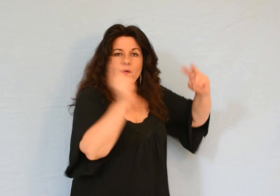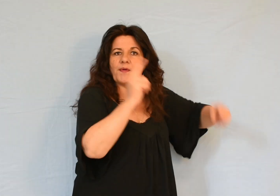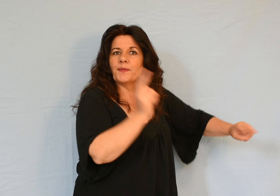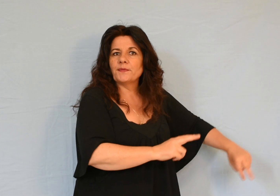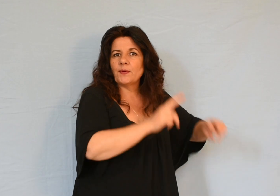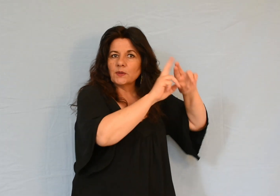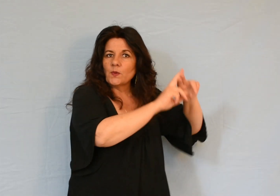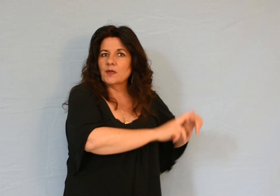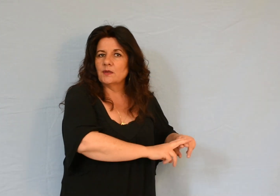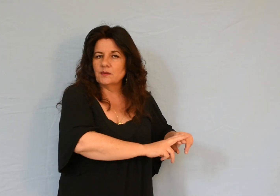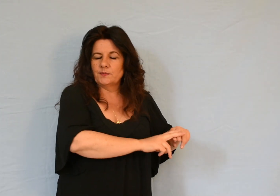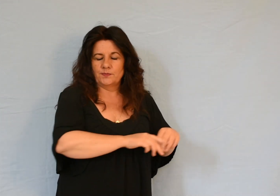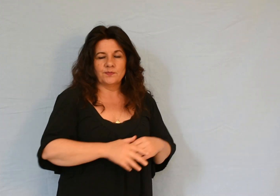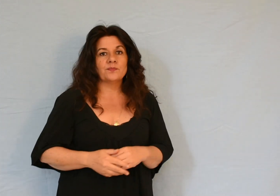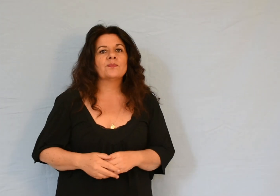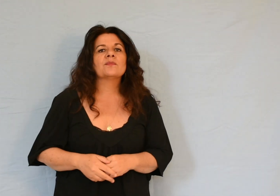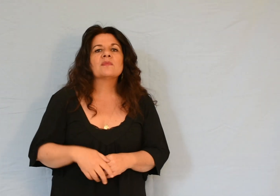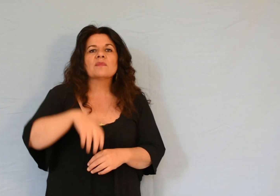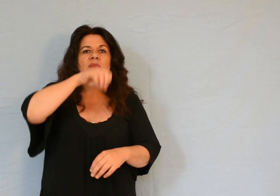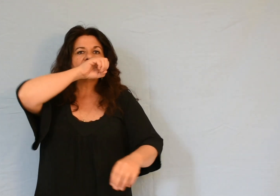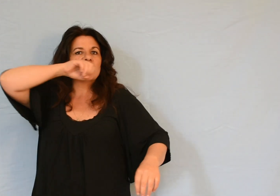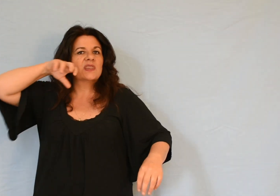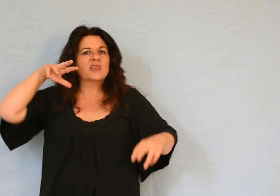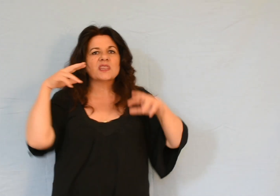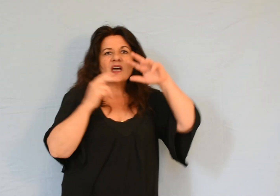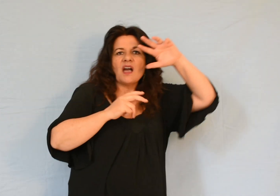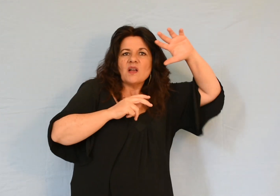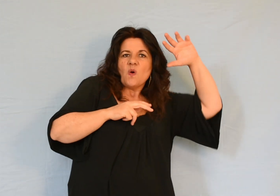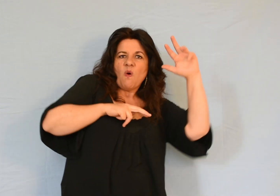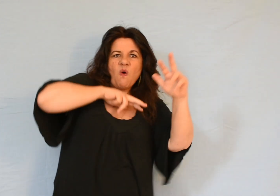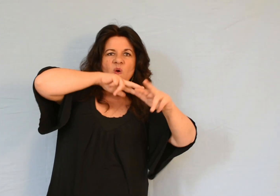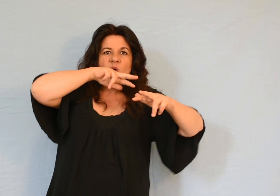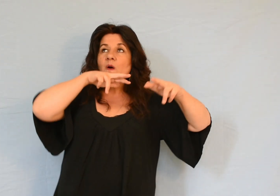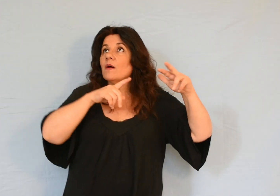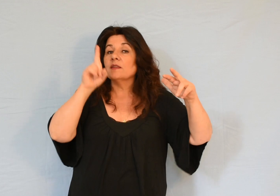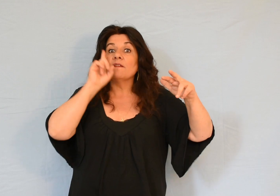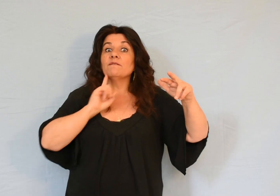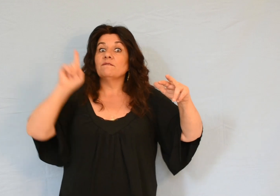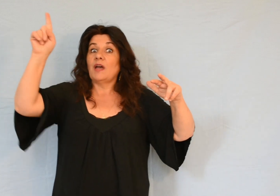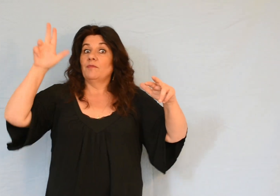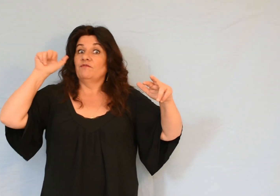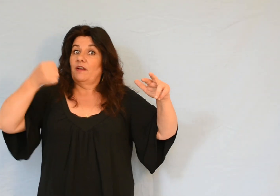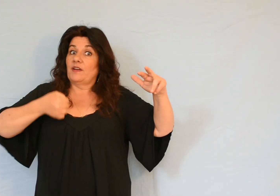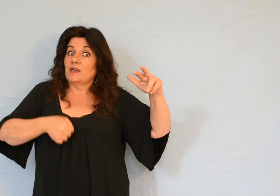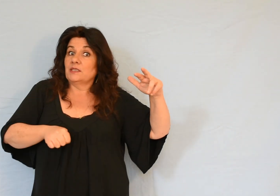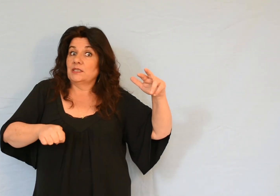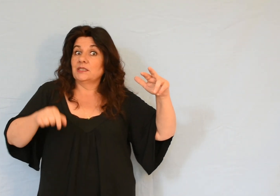Le dragon vint se poster devant la femme qui allait enfanter, afin de